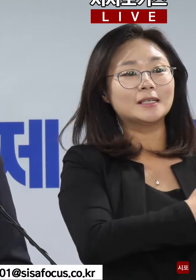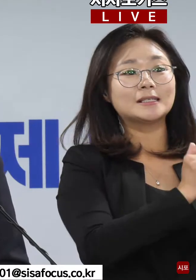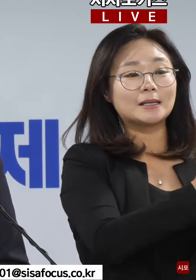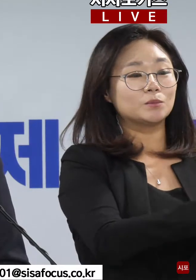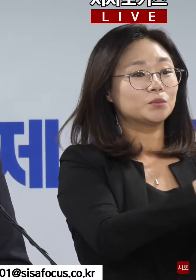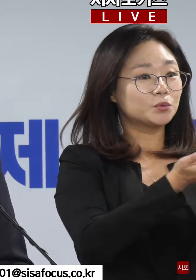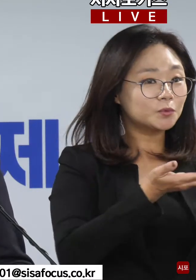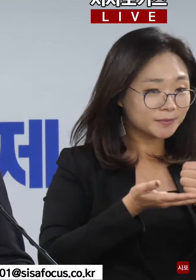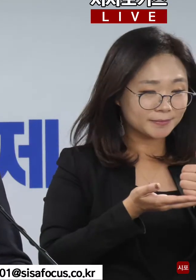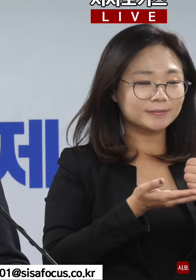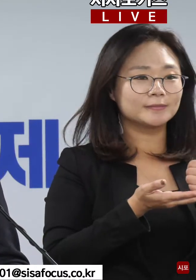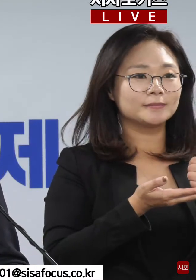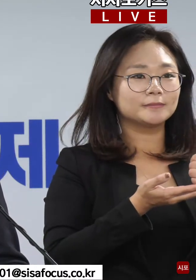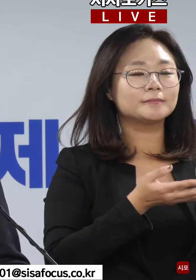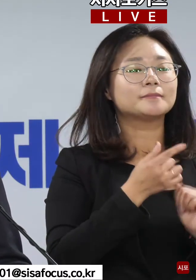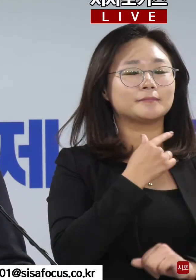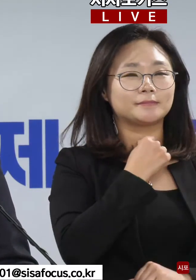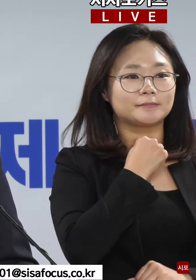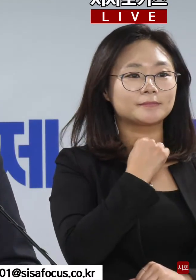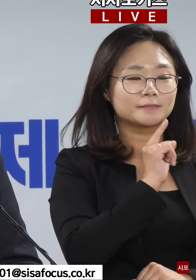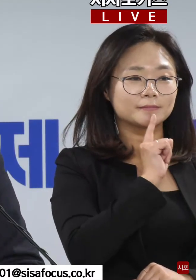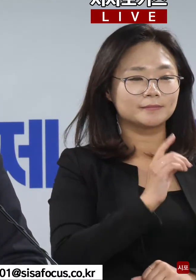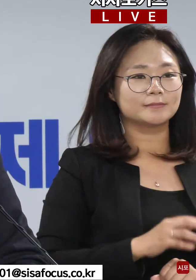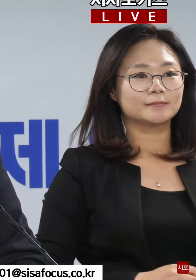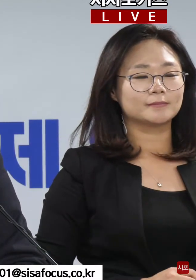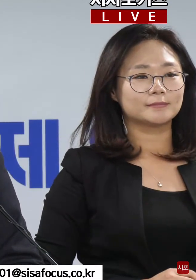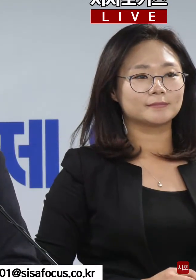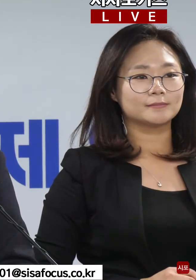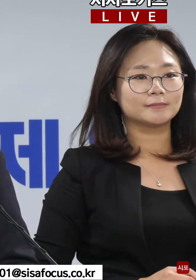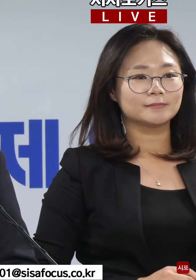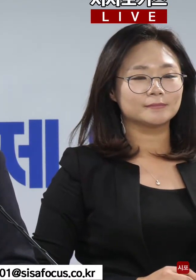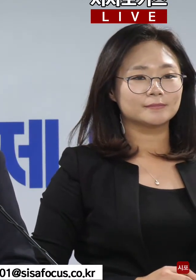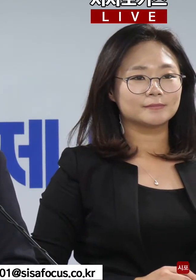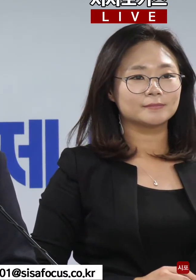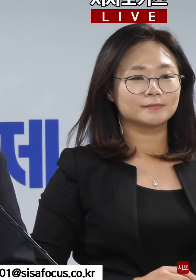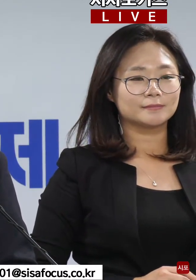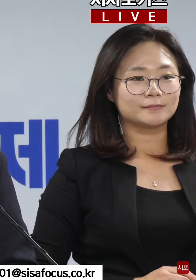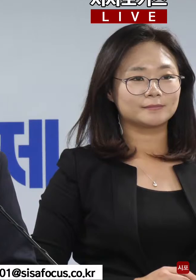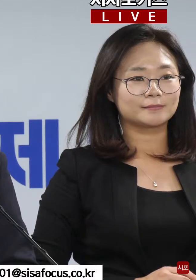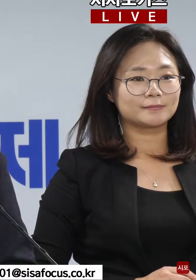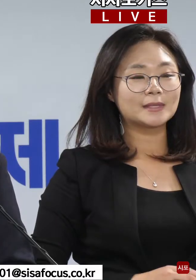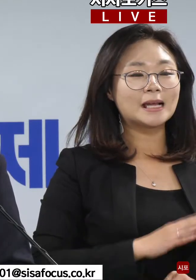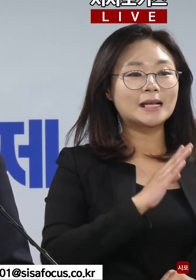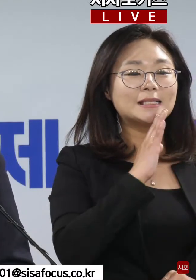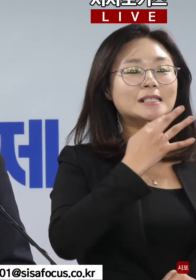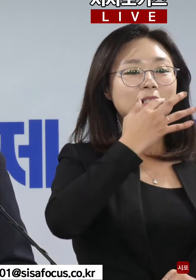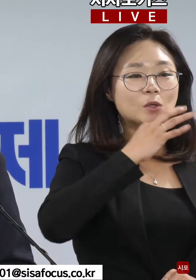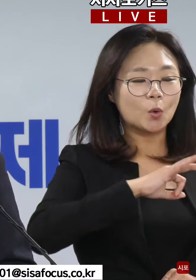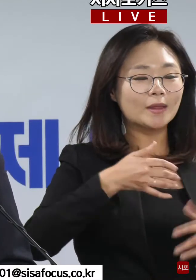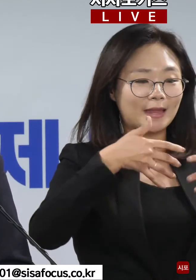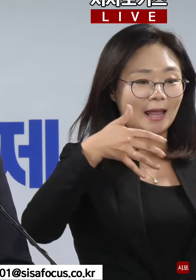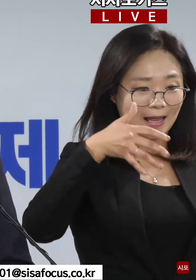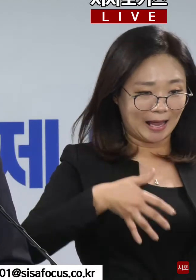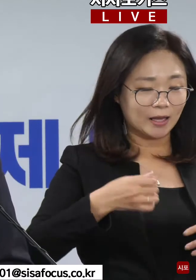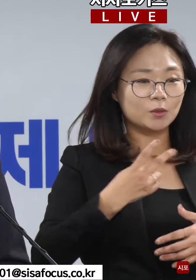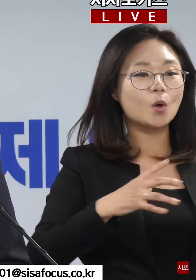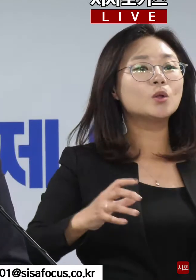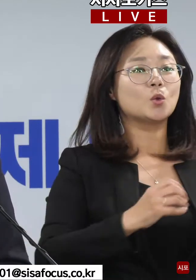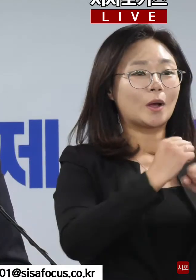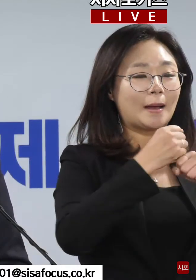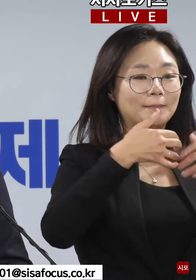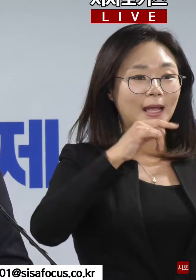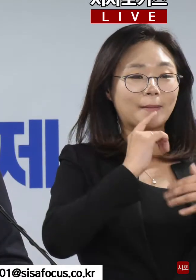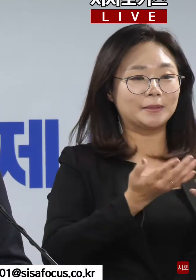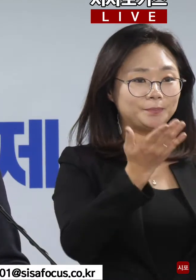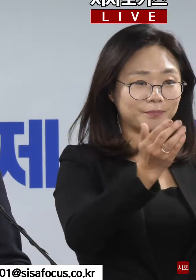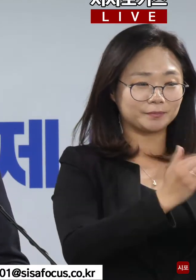사람들을 최대한 배치하겠다는 말씀으로 제가 실용 내각, 또 통합 내각 이런 말씀을